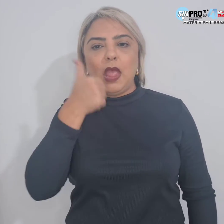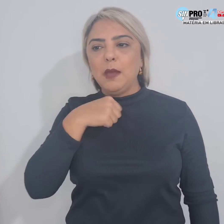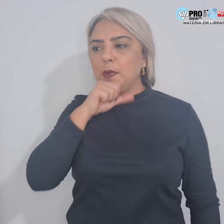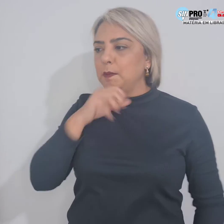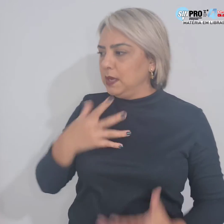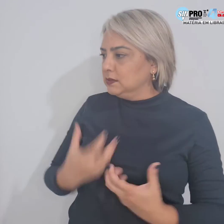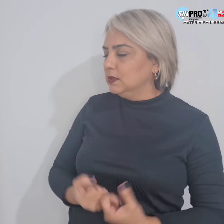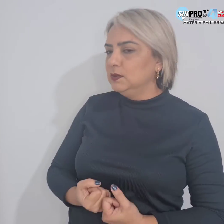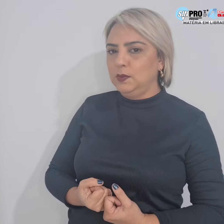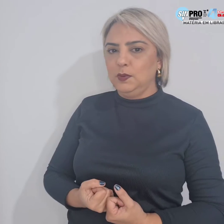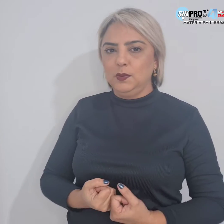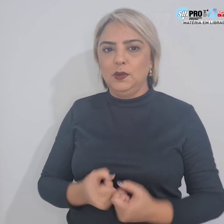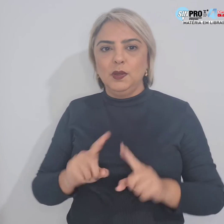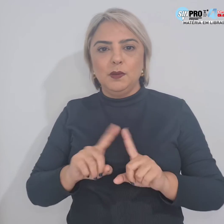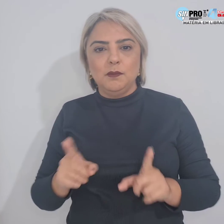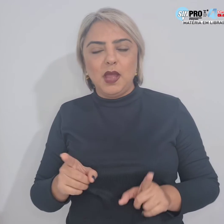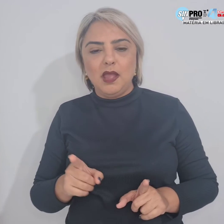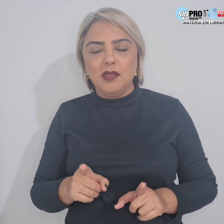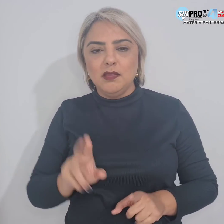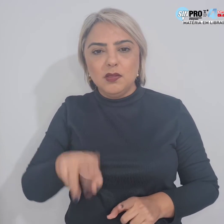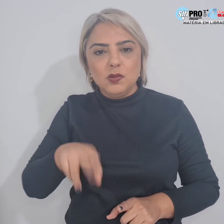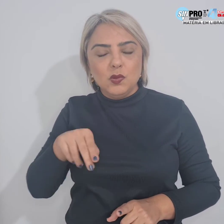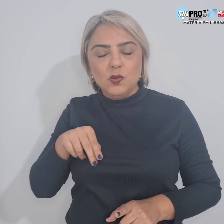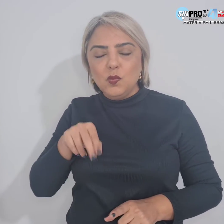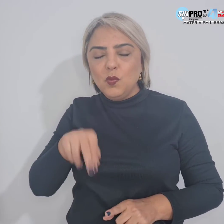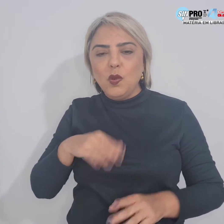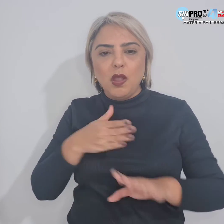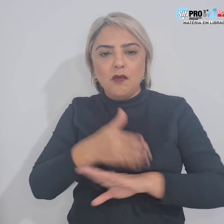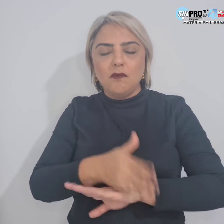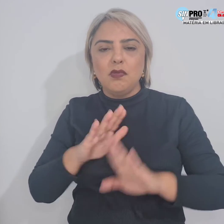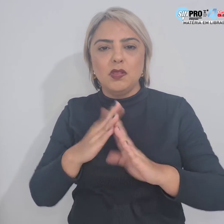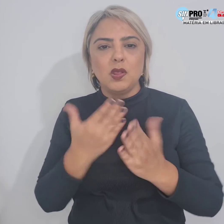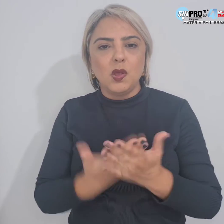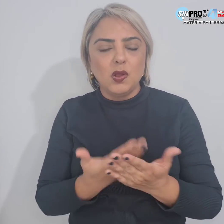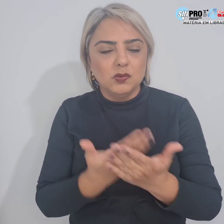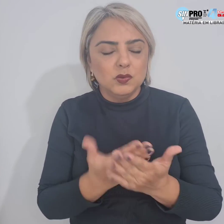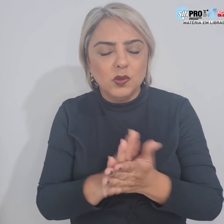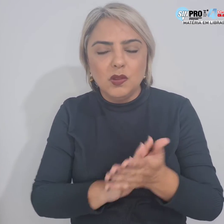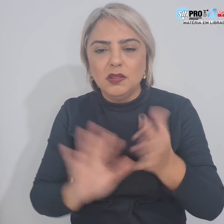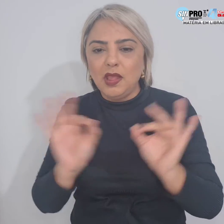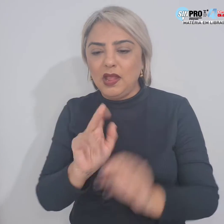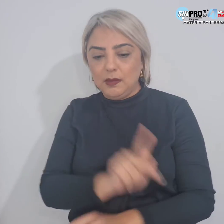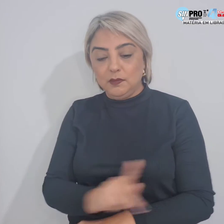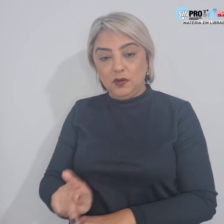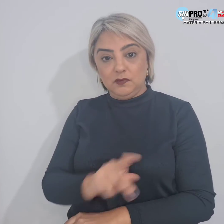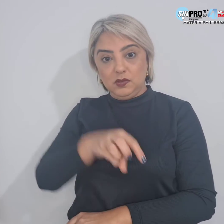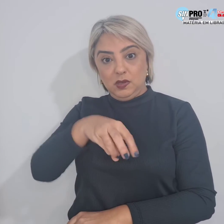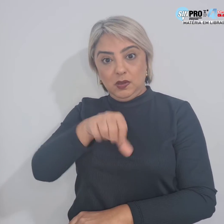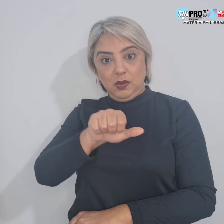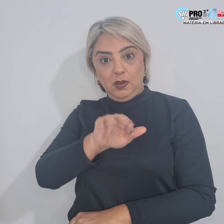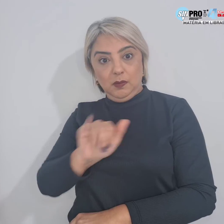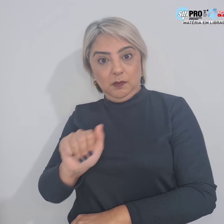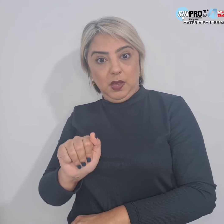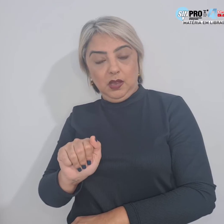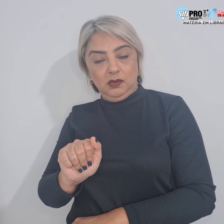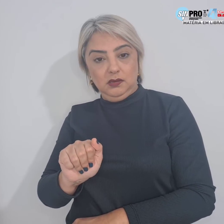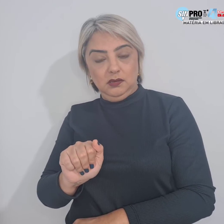Madalena aceitou, mas a criança nunca foi à escola. A professora Maria das Graças Milagres